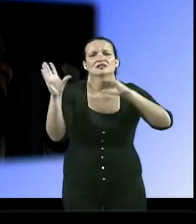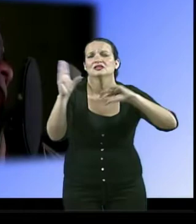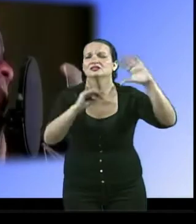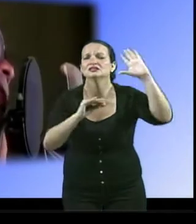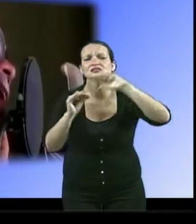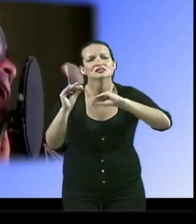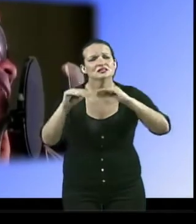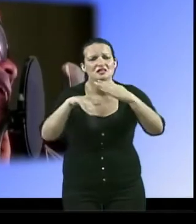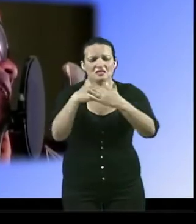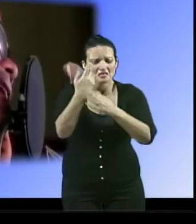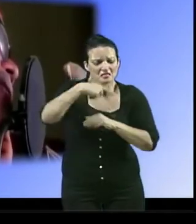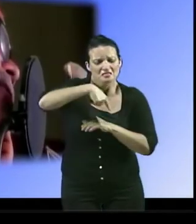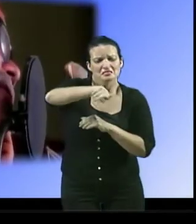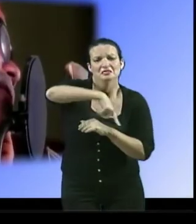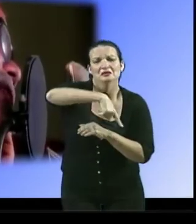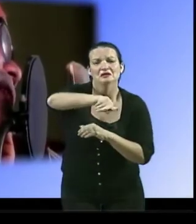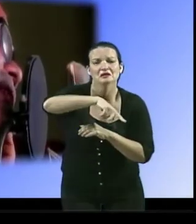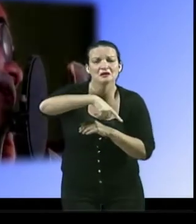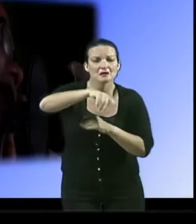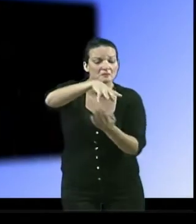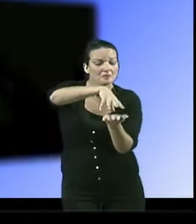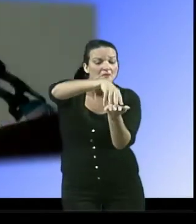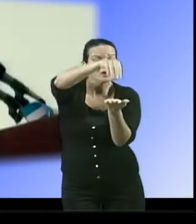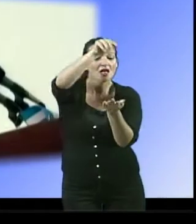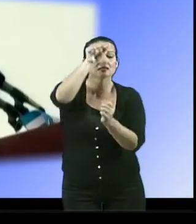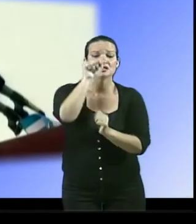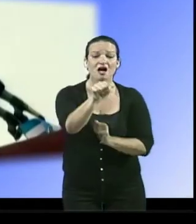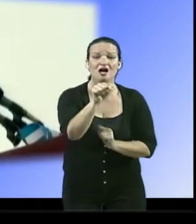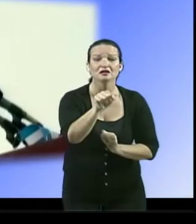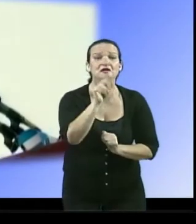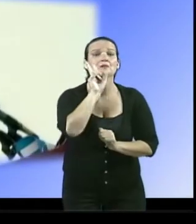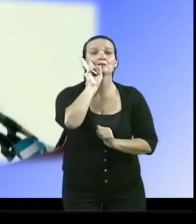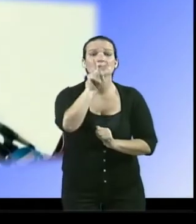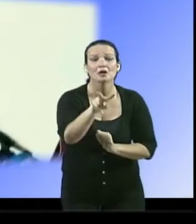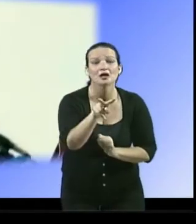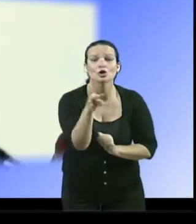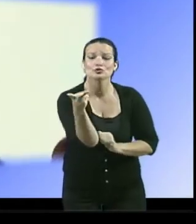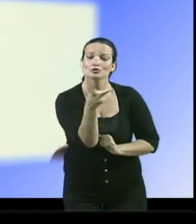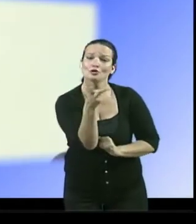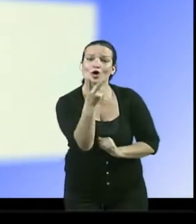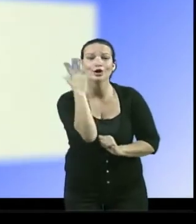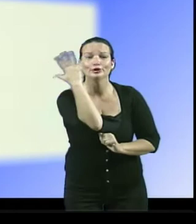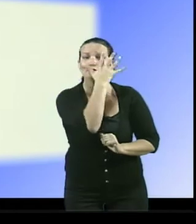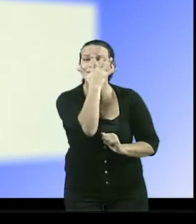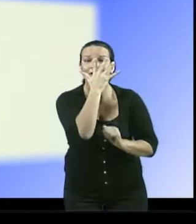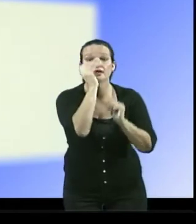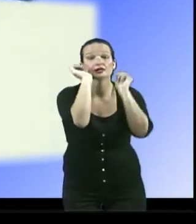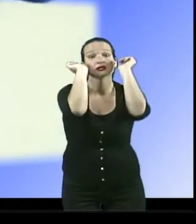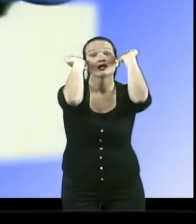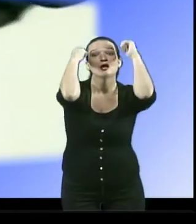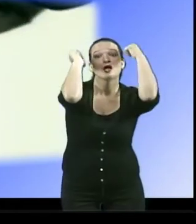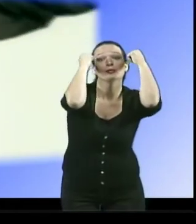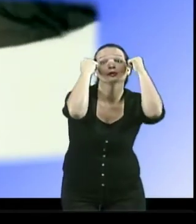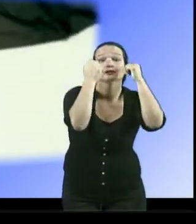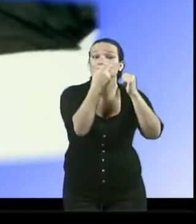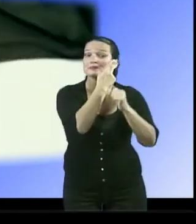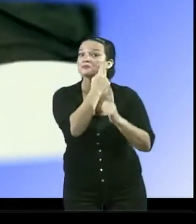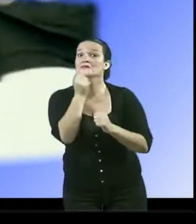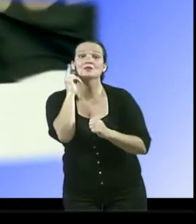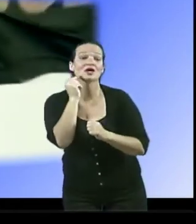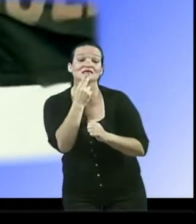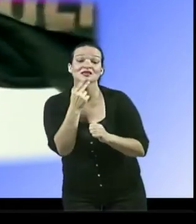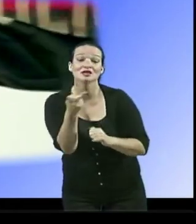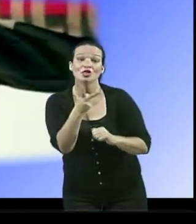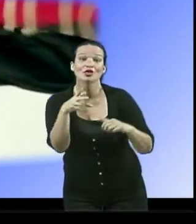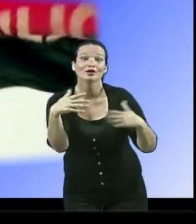Dicen que en la plaza en estos días se les ha visto cabalgar a Camilo